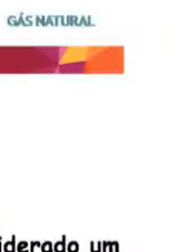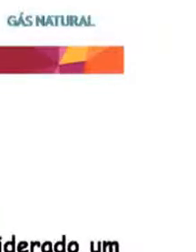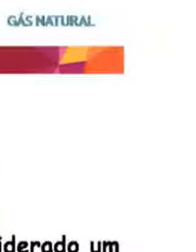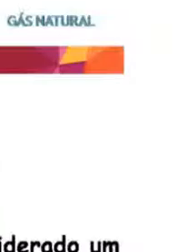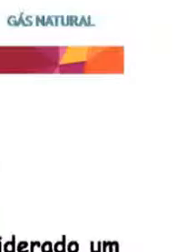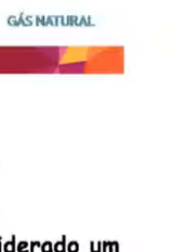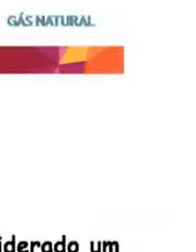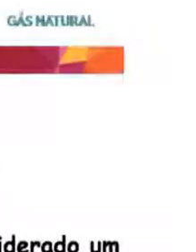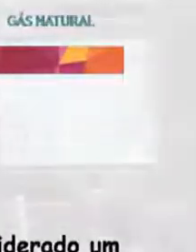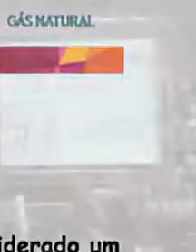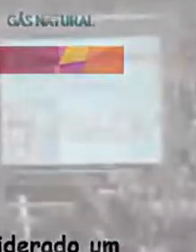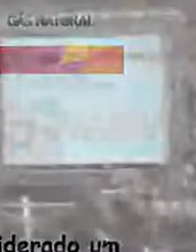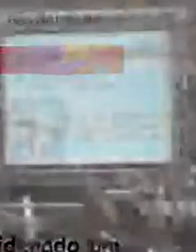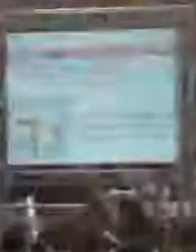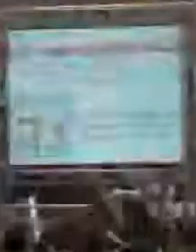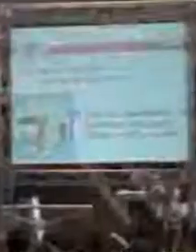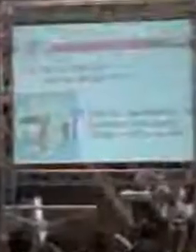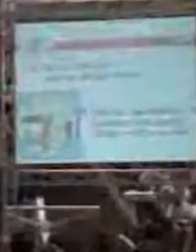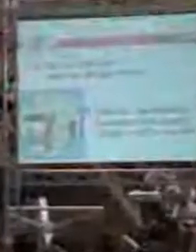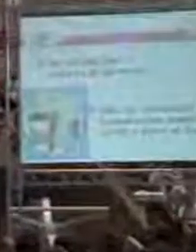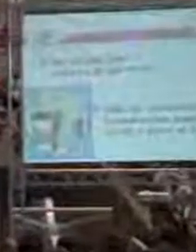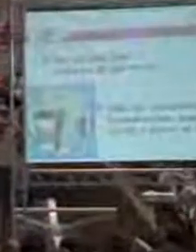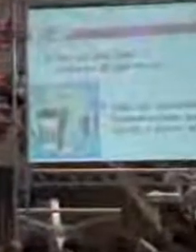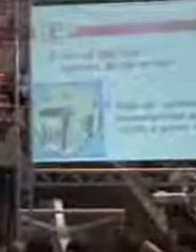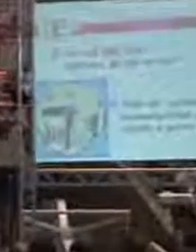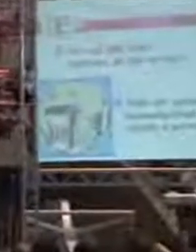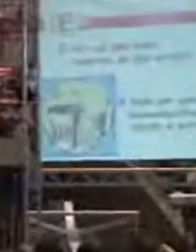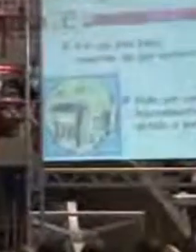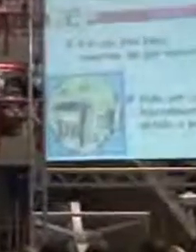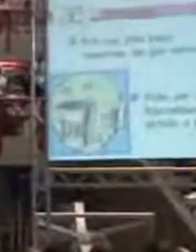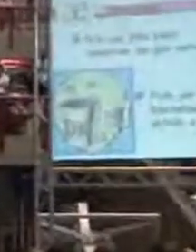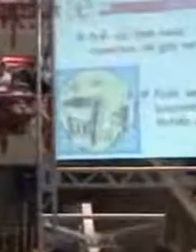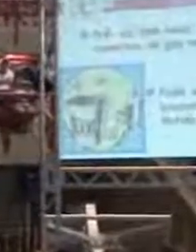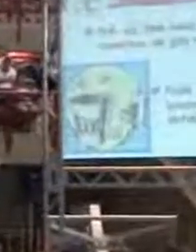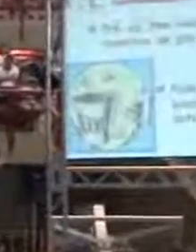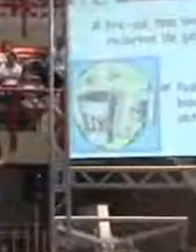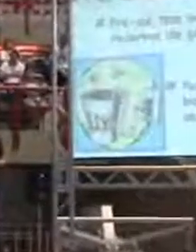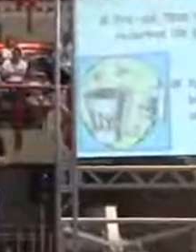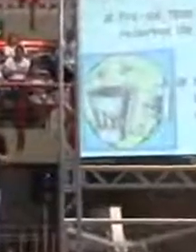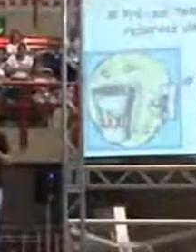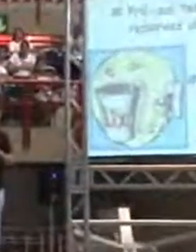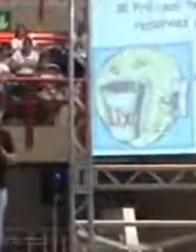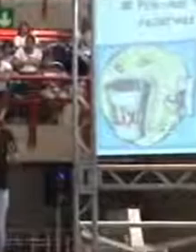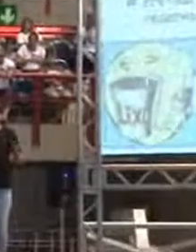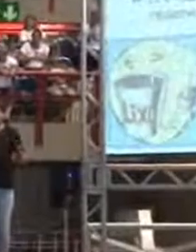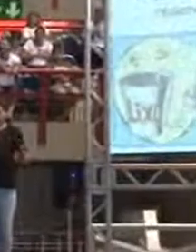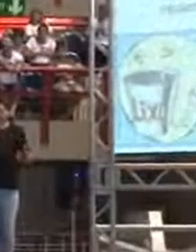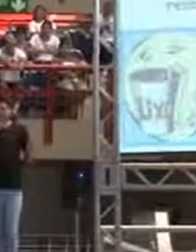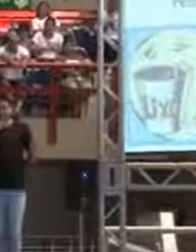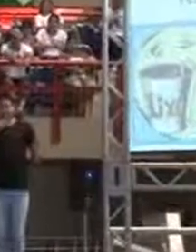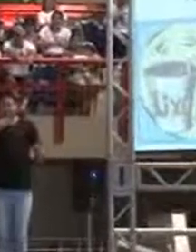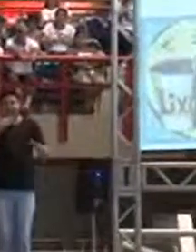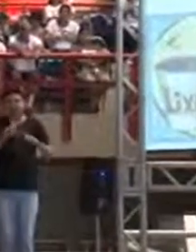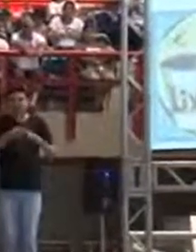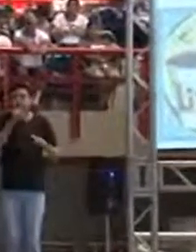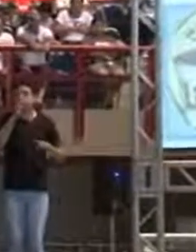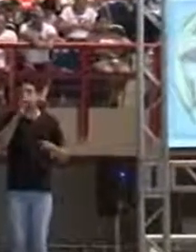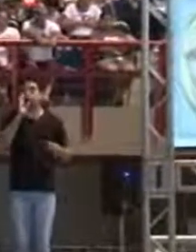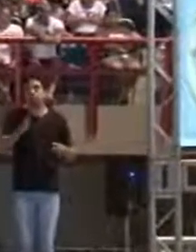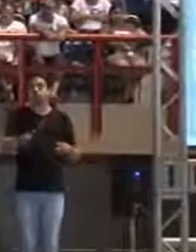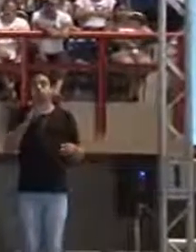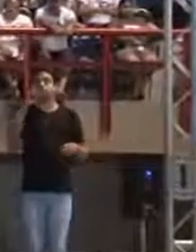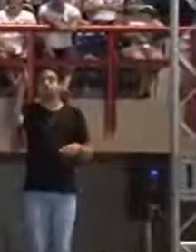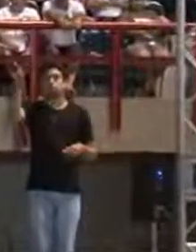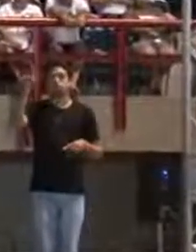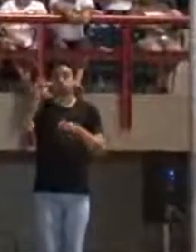ele produz gás natural. No Brasil, isso ainda é feito de forma muito tímida. Mas, por exemplo, se você pegar